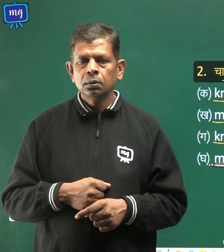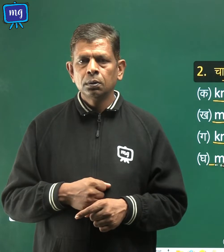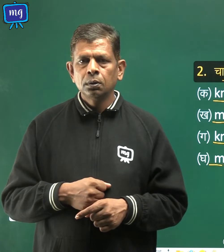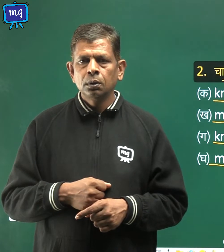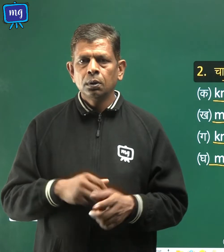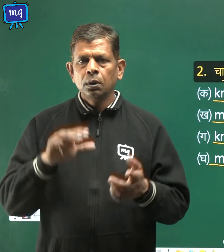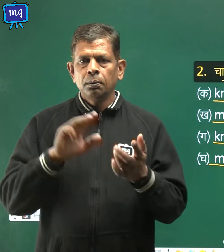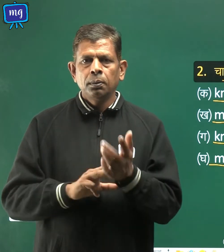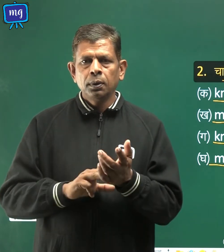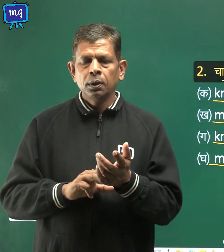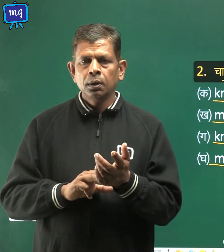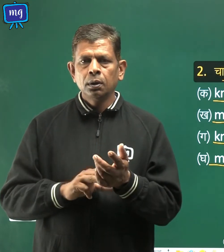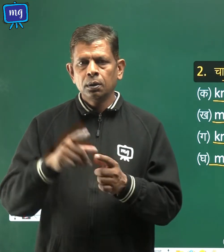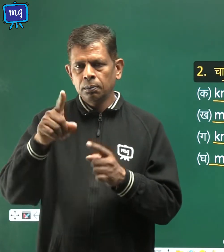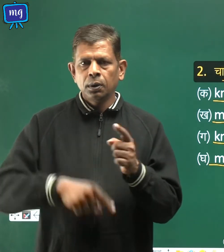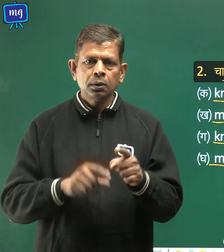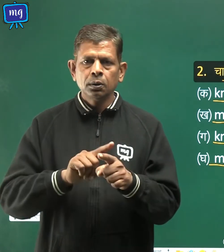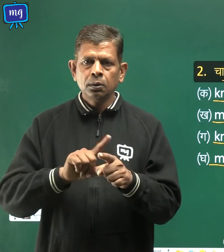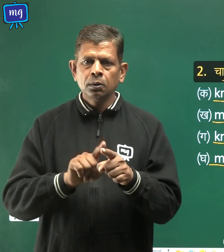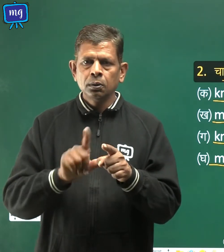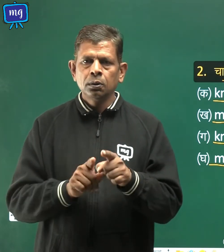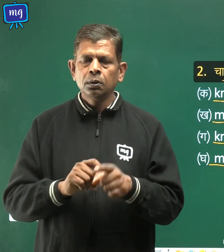मीटर प्रति सेकंड।